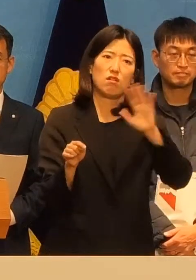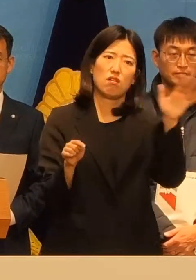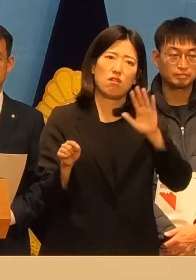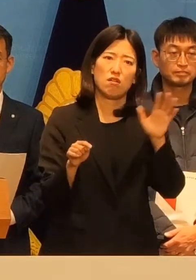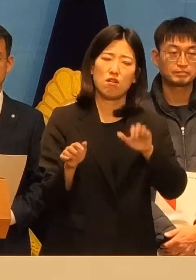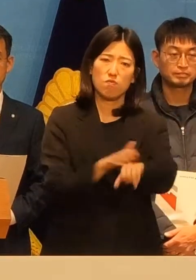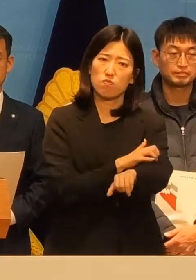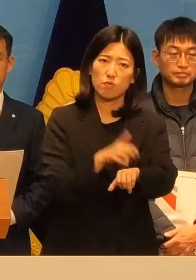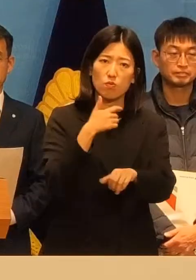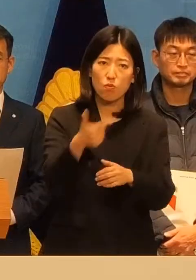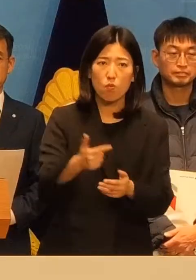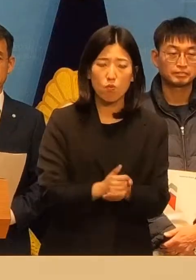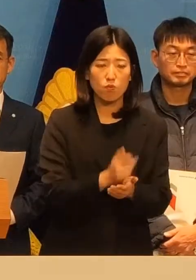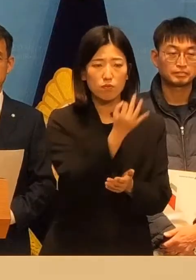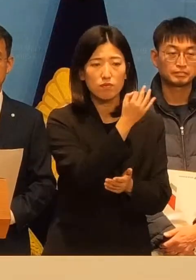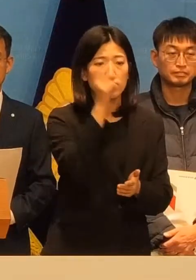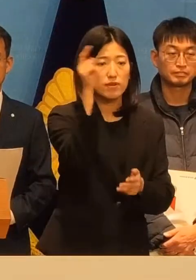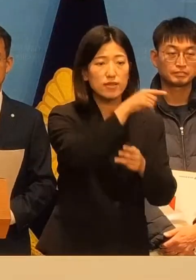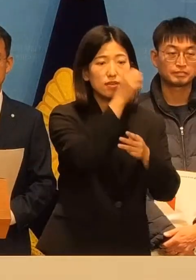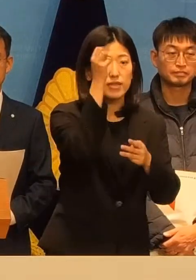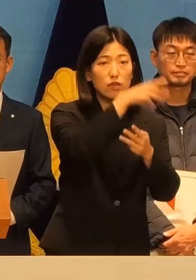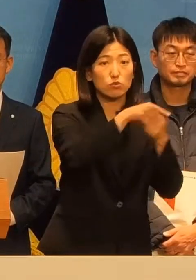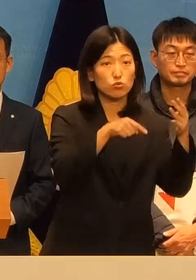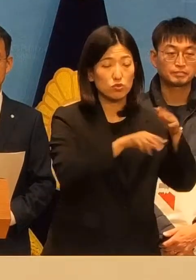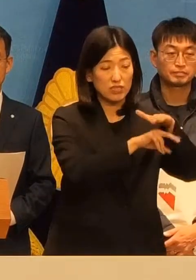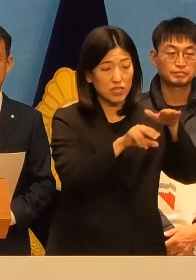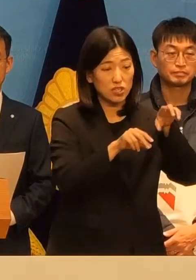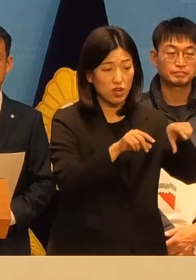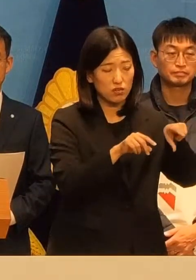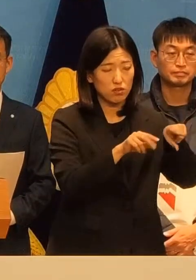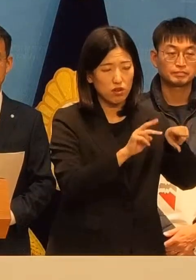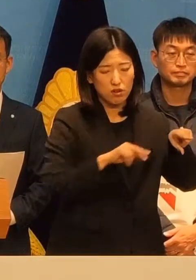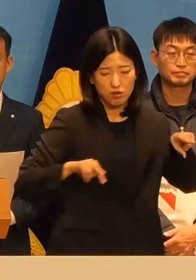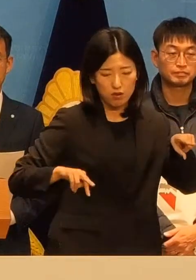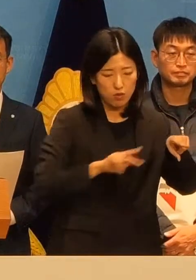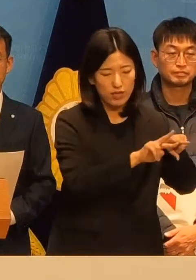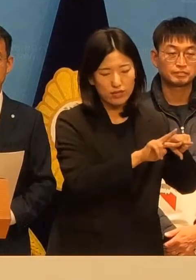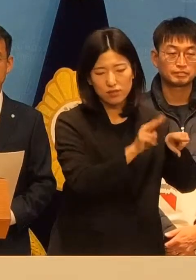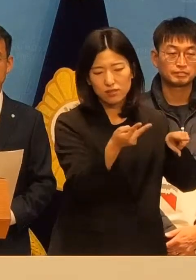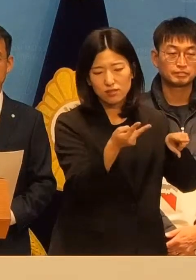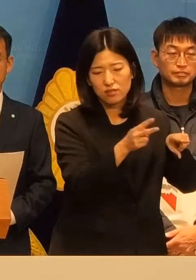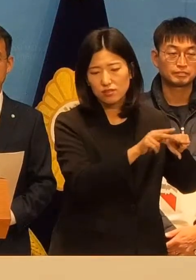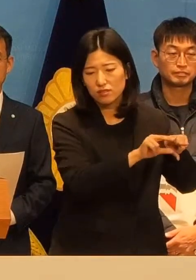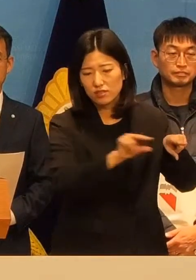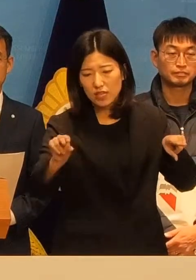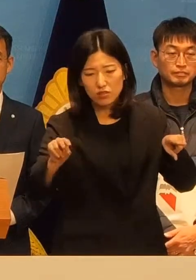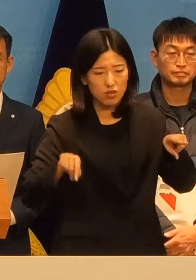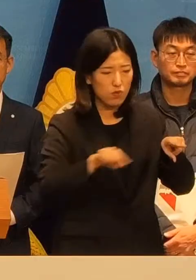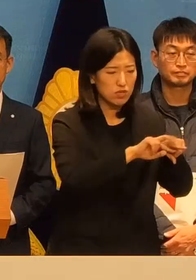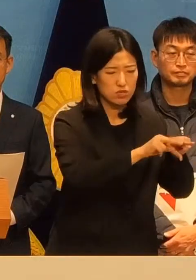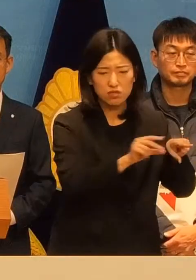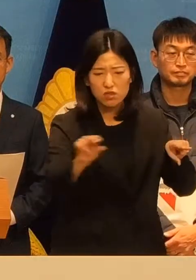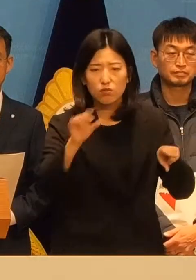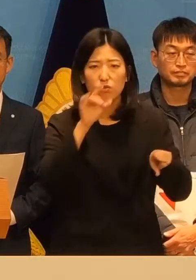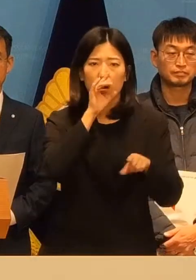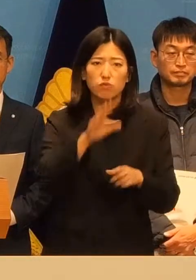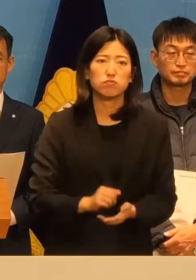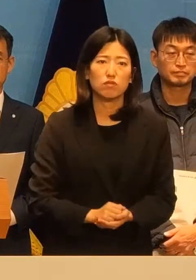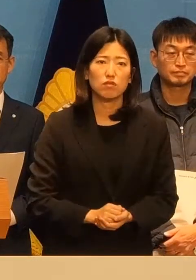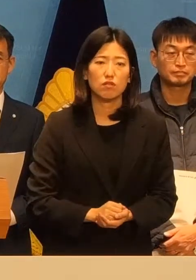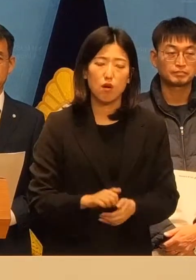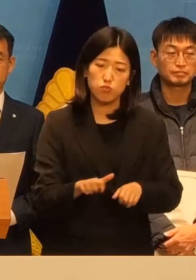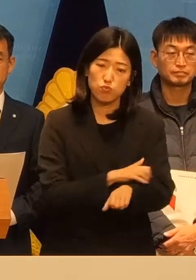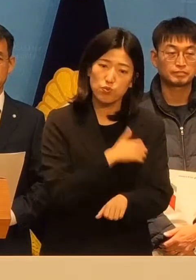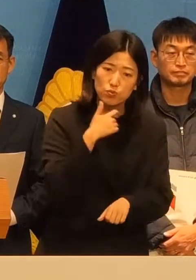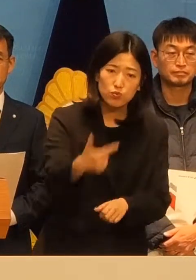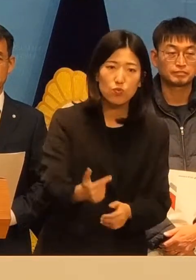지속적으로 양주역에서 환승해야 하는 구조적 고통을 남게 될 것입니다. 이는 문제 해결이 아니라 불편의